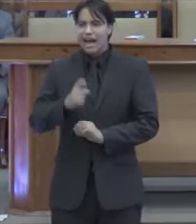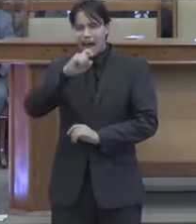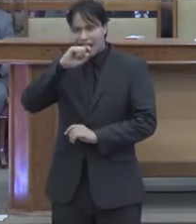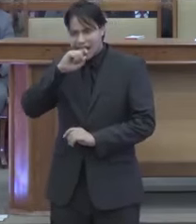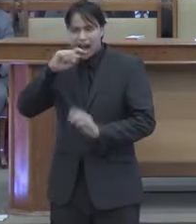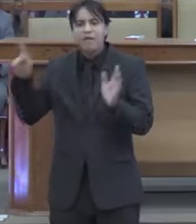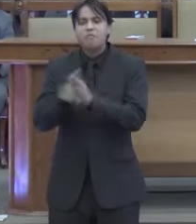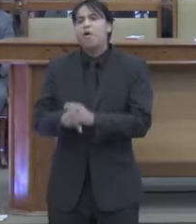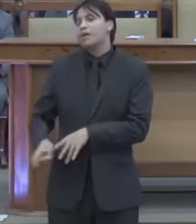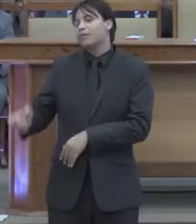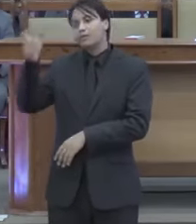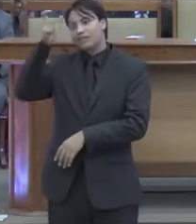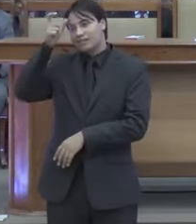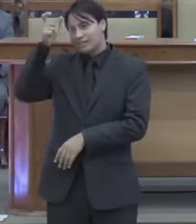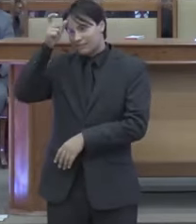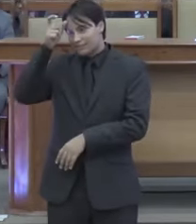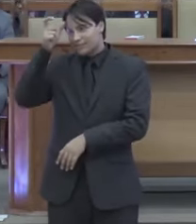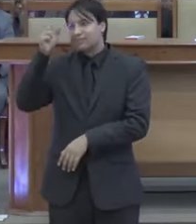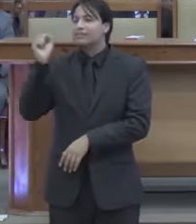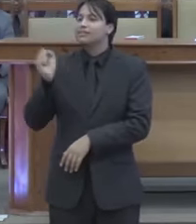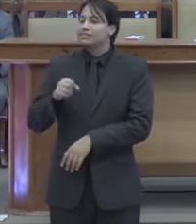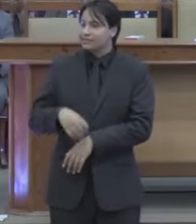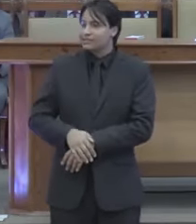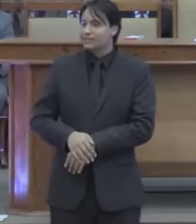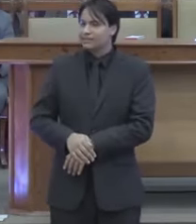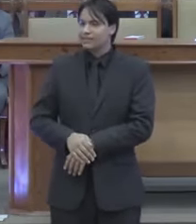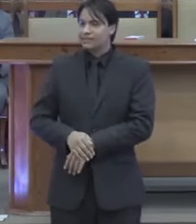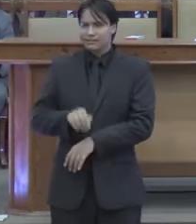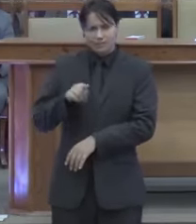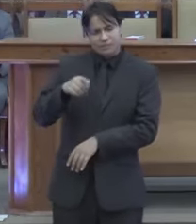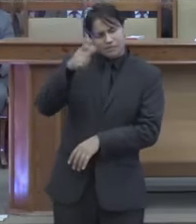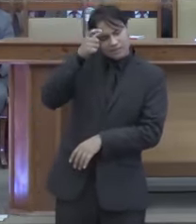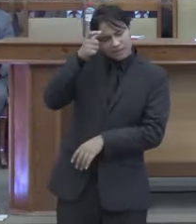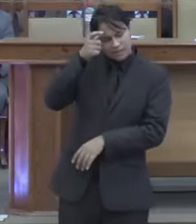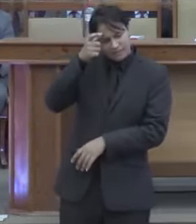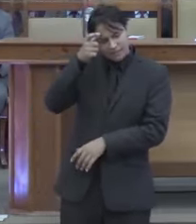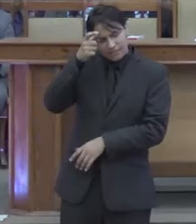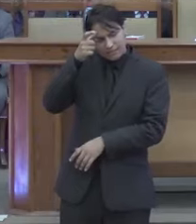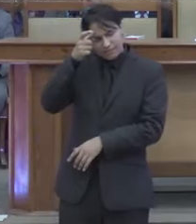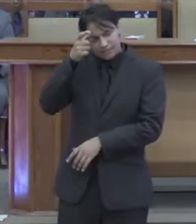A inveja, ela sabe que tu tem, mas não admite o que tu tem.